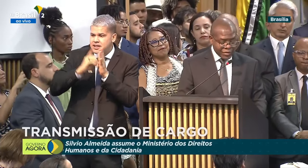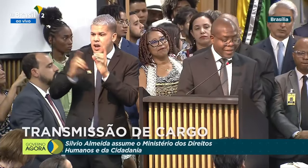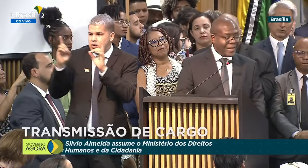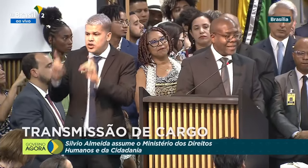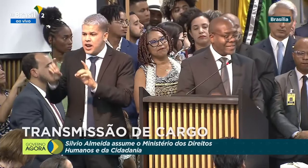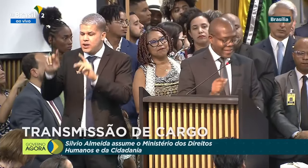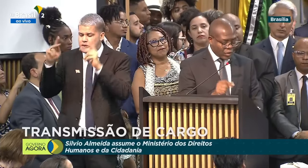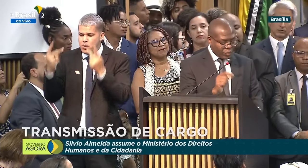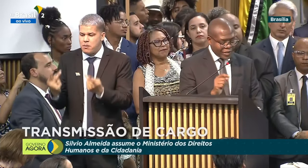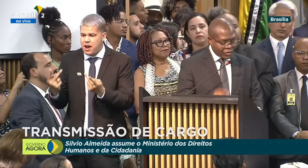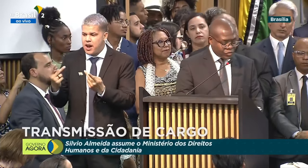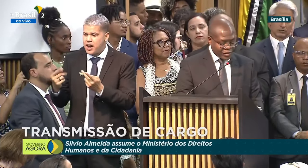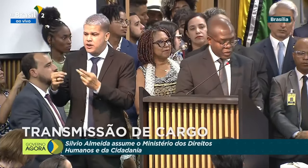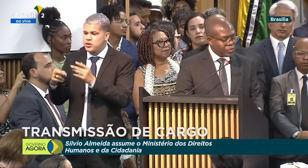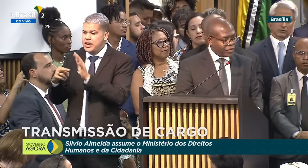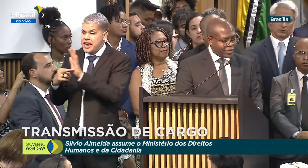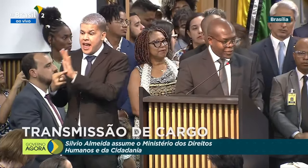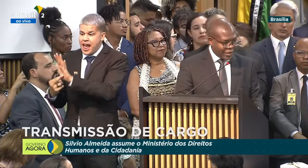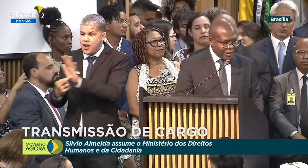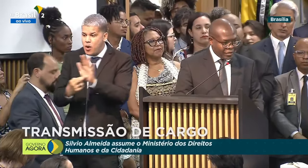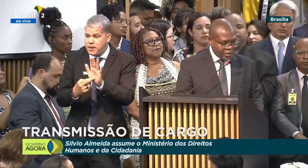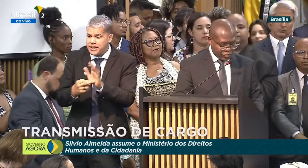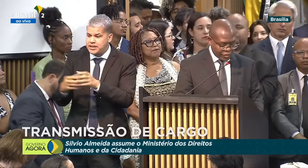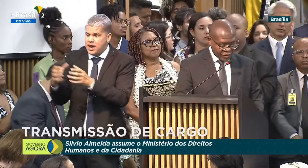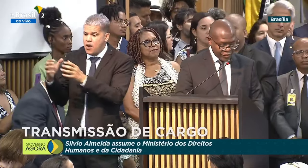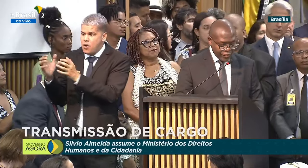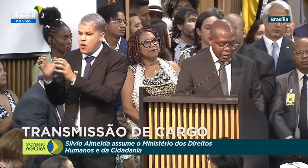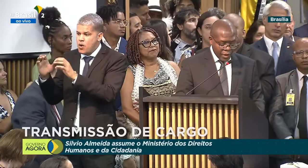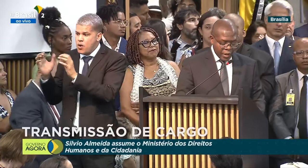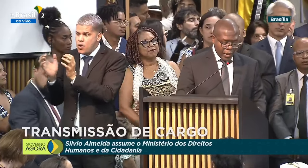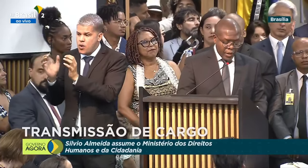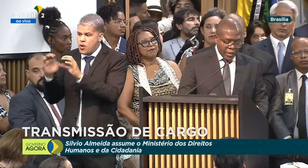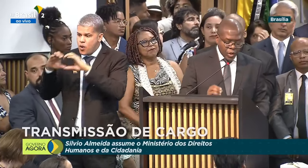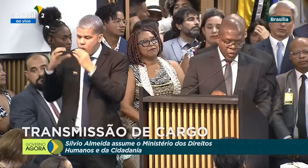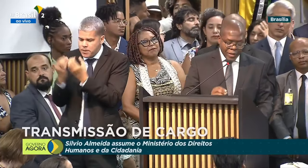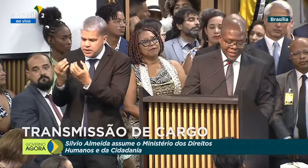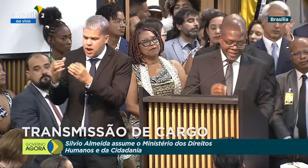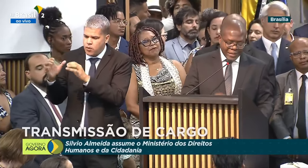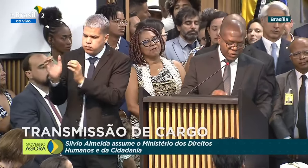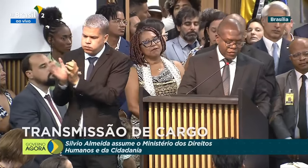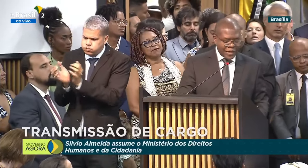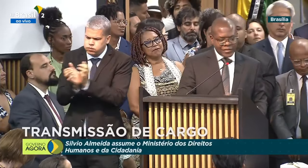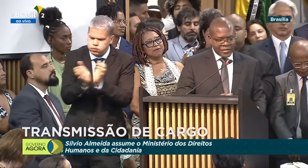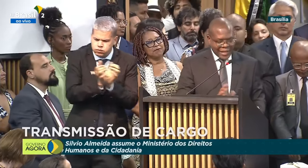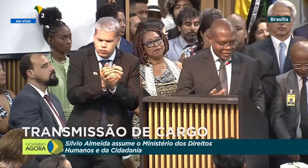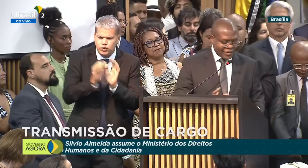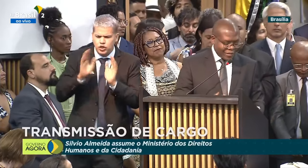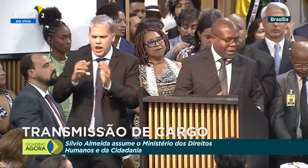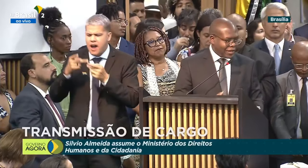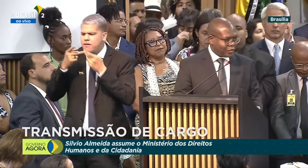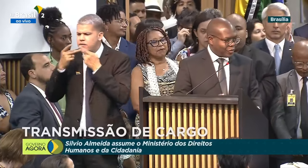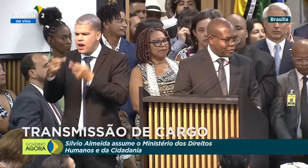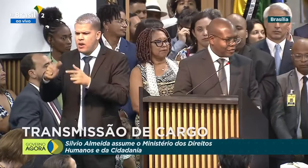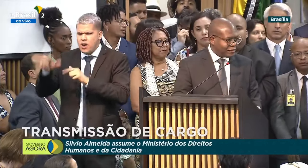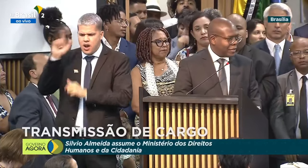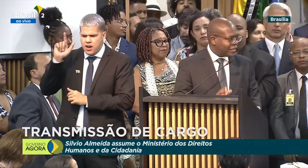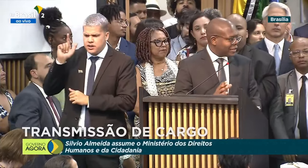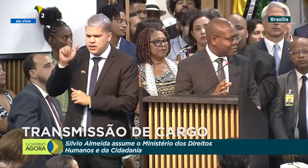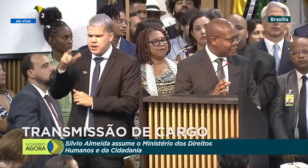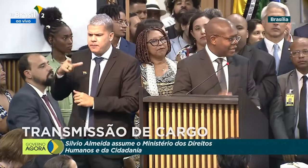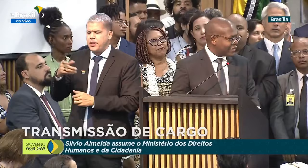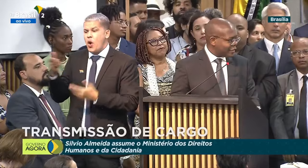delações Unidos e nas recomendações da Comissão interamericana Direitos Humanos e um momento que tanto se fala de desastre climáticos